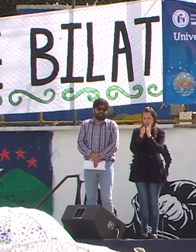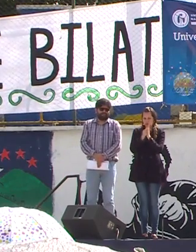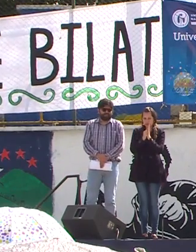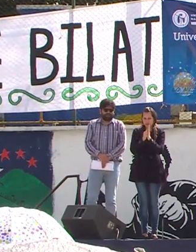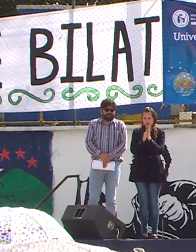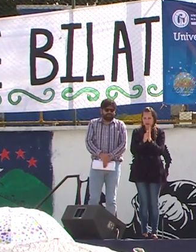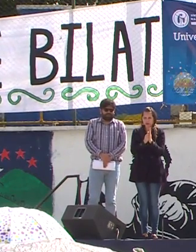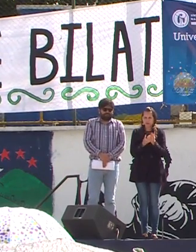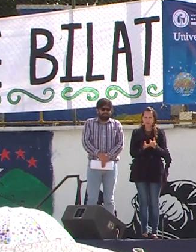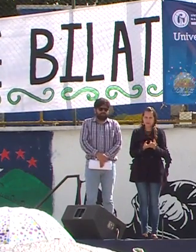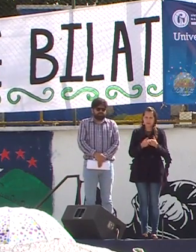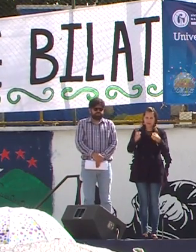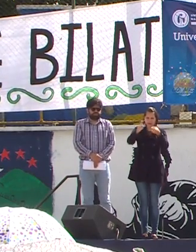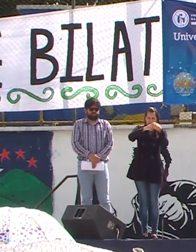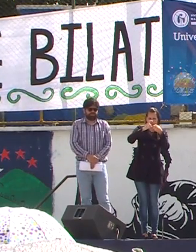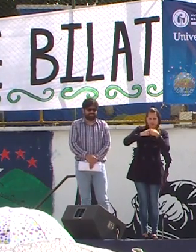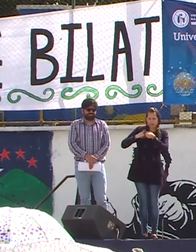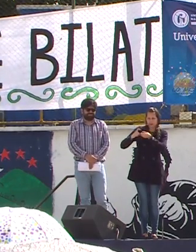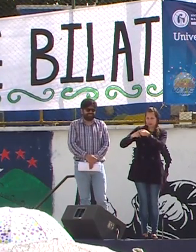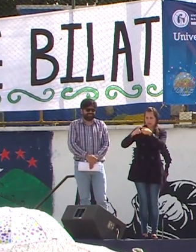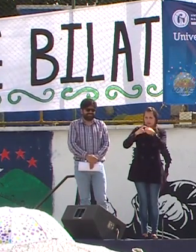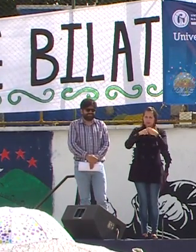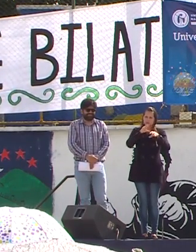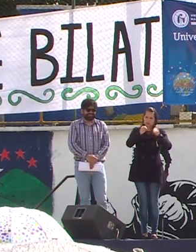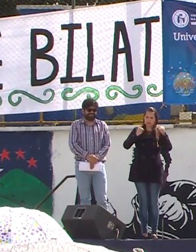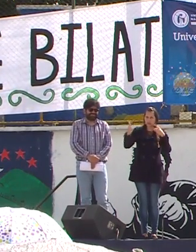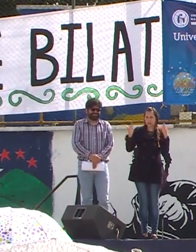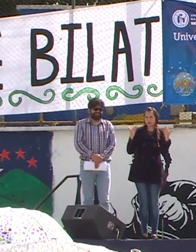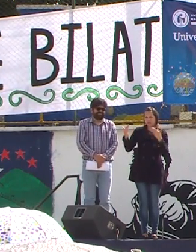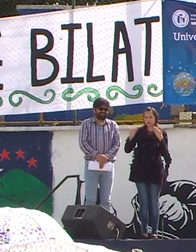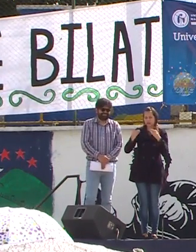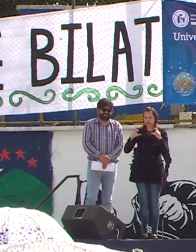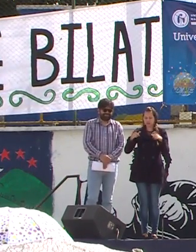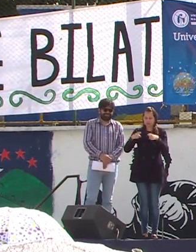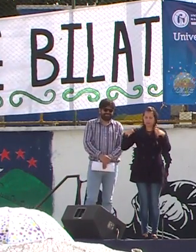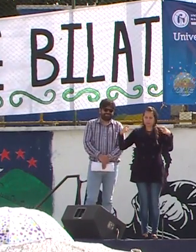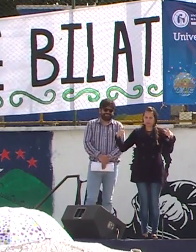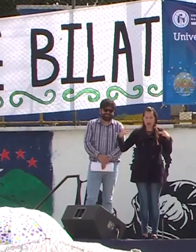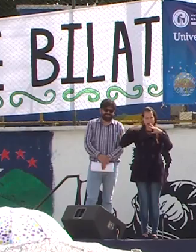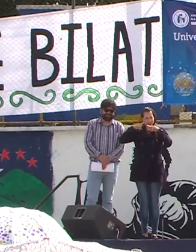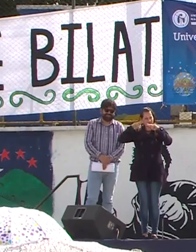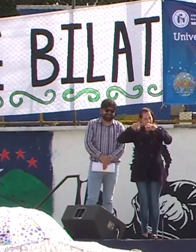logrado crecer en investigación, pero no es suficiente.